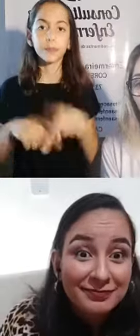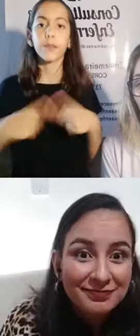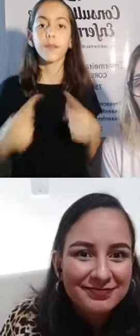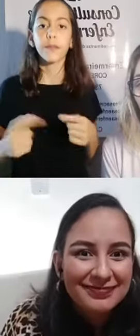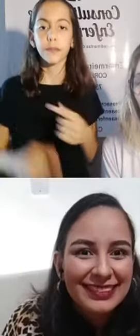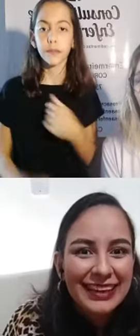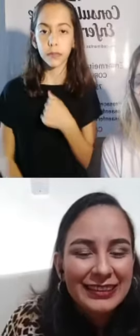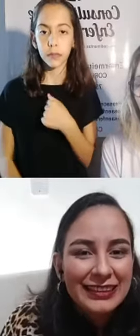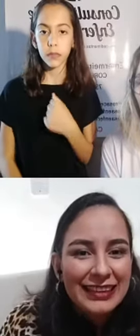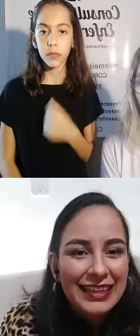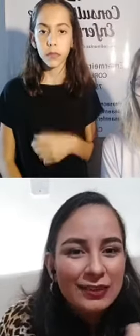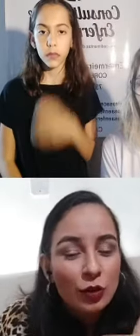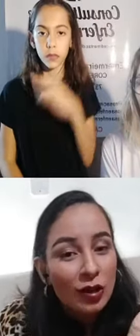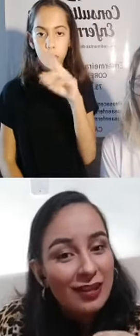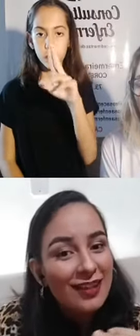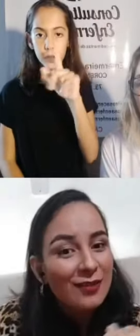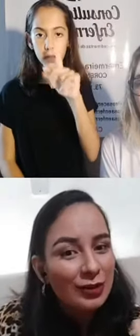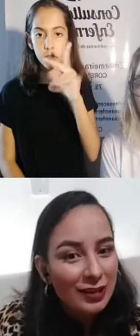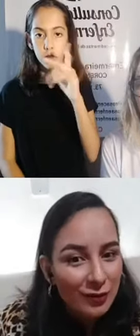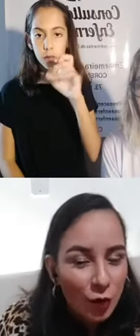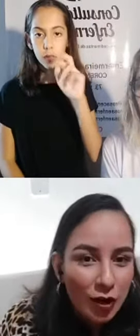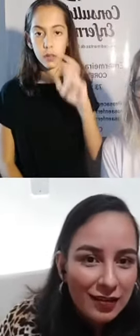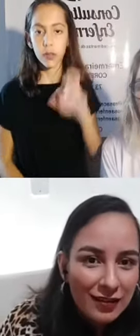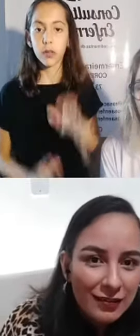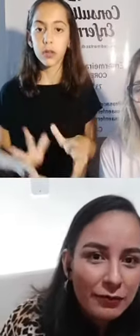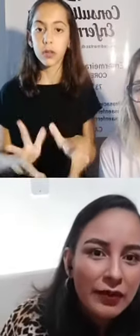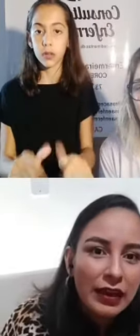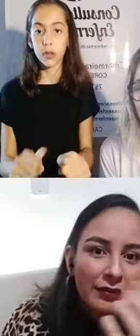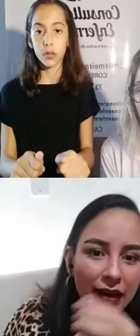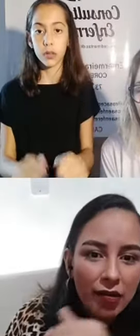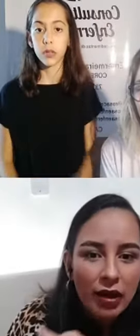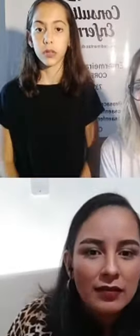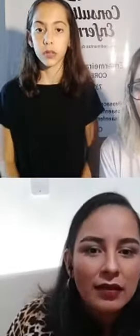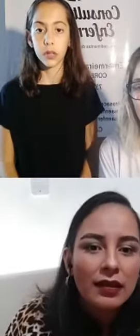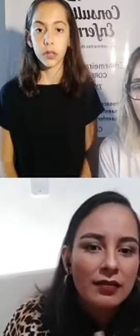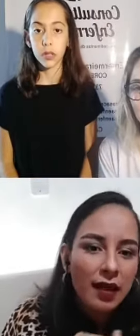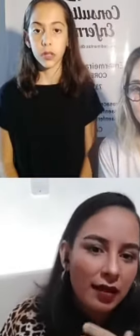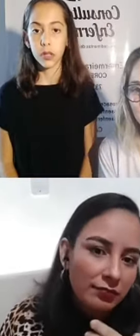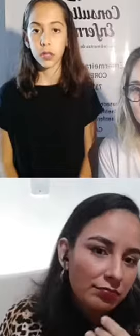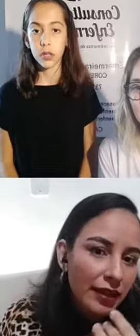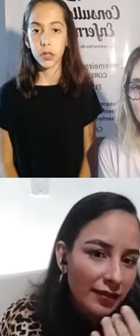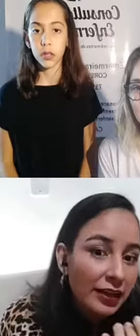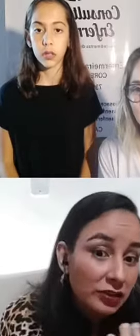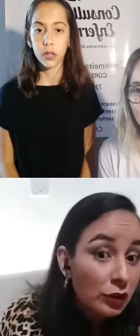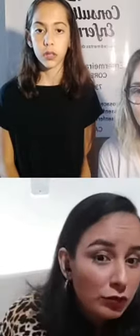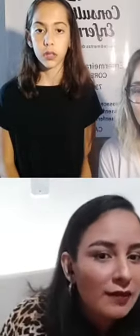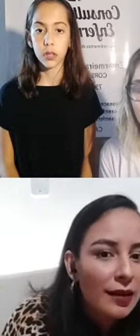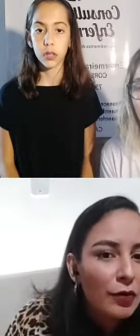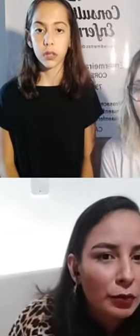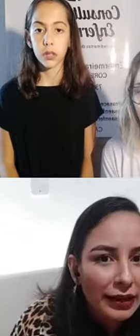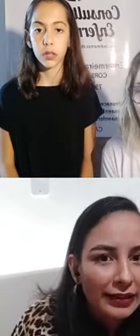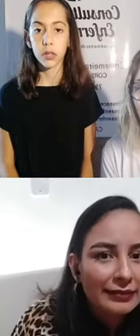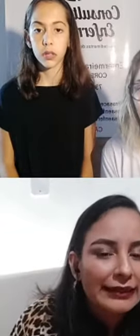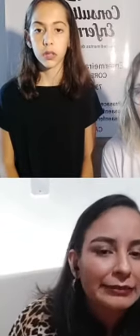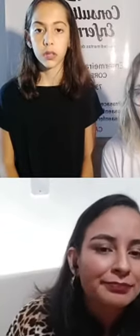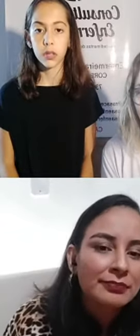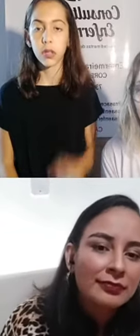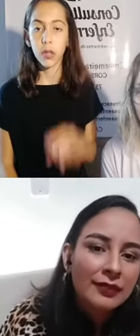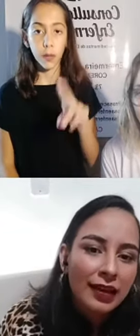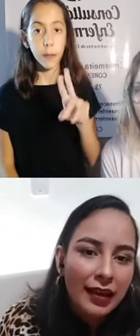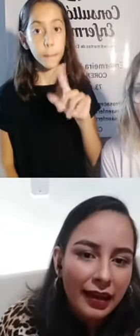mulher, né? E todas as outras coisas vêm em decorrência dessa questão de ser uma mulher,